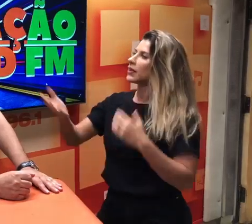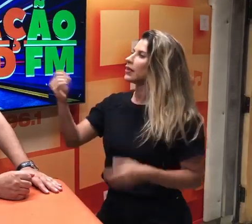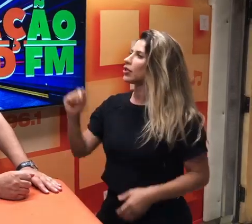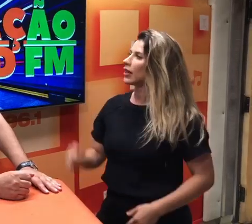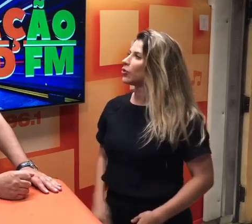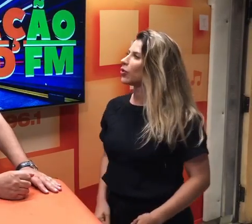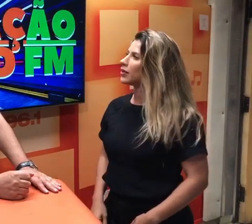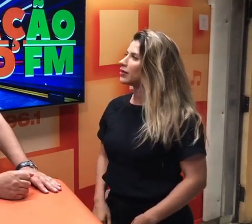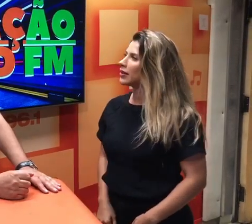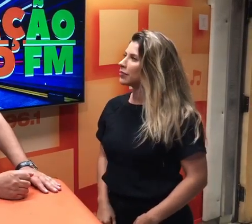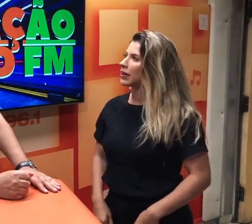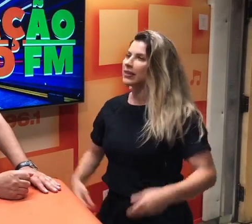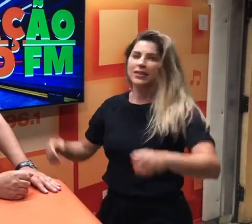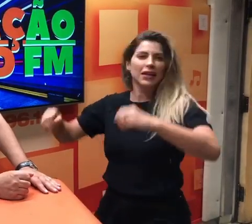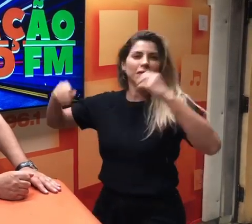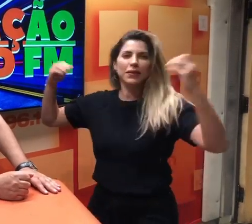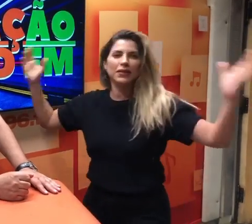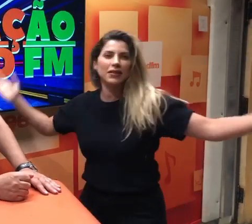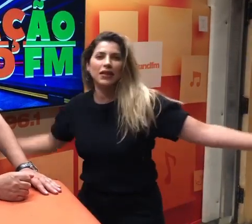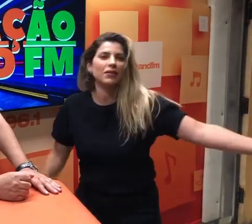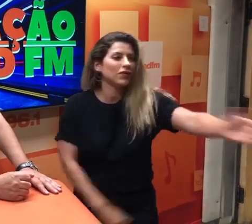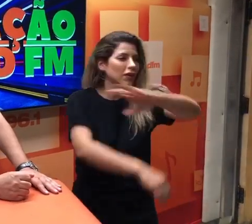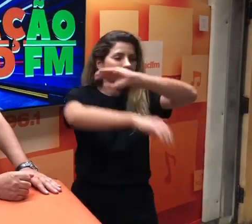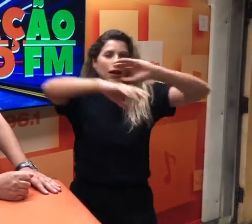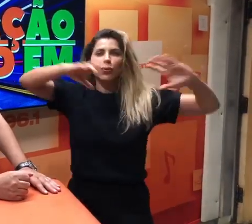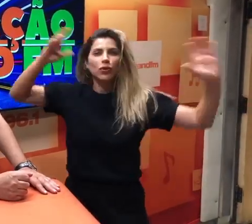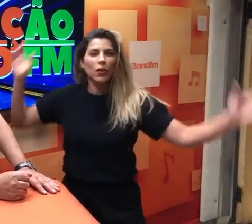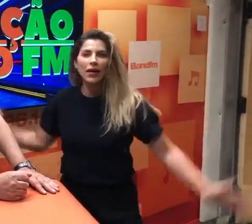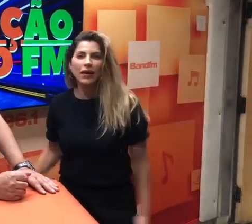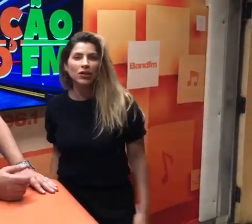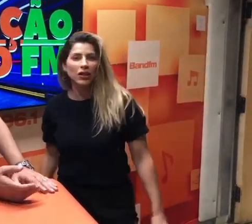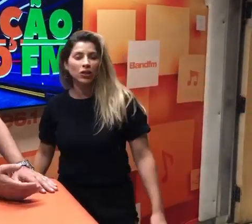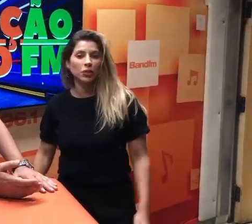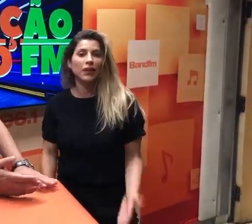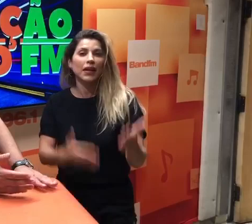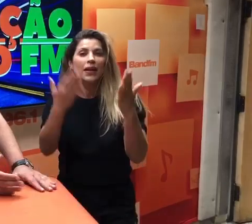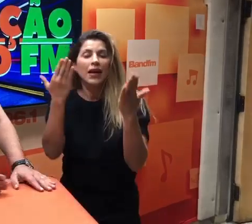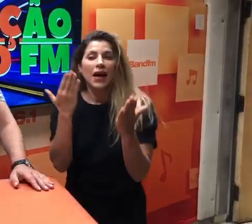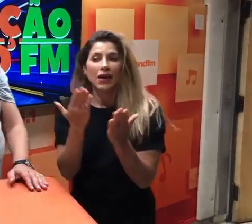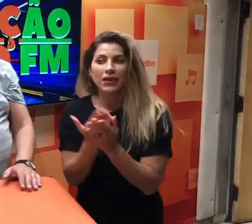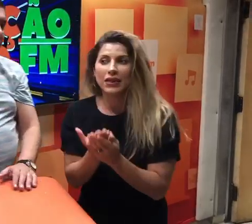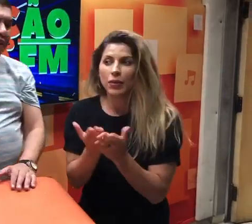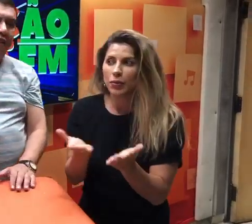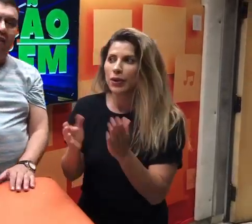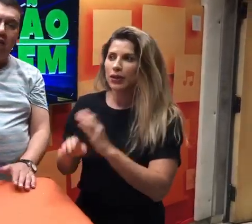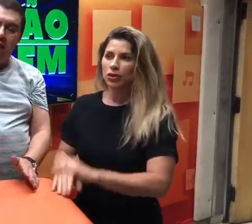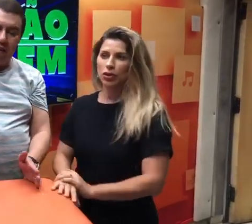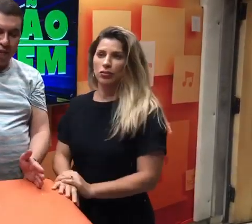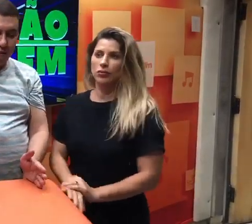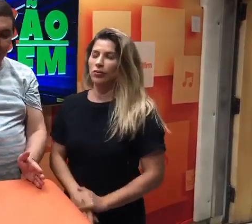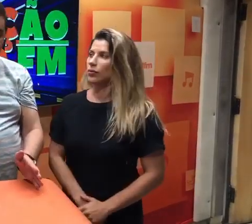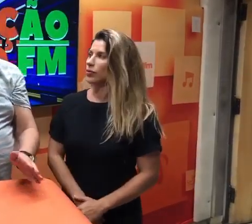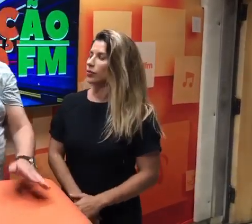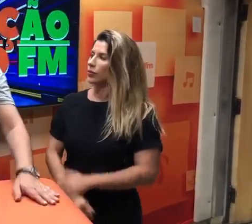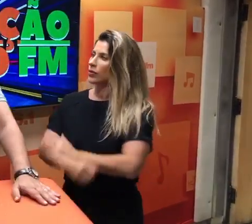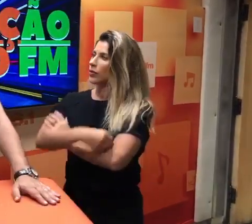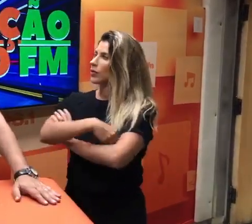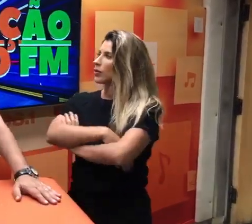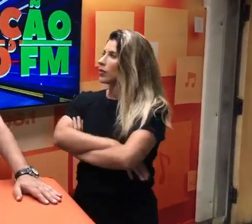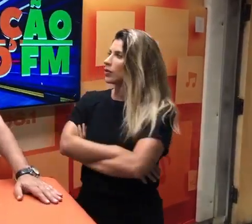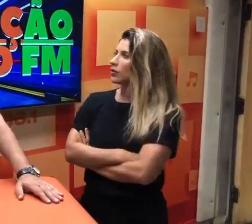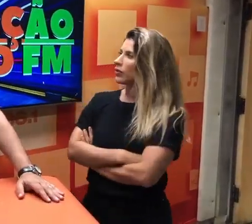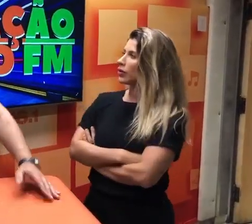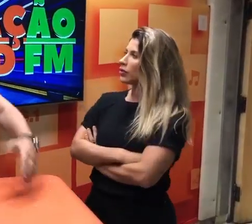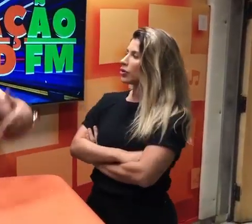Meu Deus, mas é precisa ter gerador. Precisa vir a luz do pois além, é, gente. Mas em alguns lugares, mas alguns lugares não